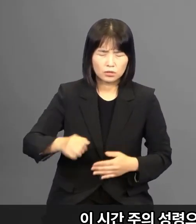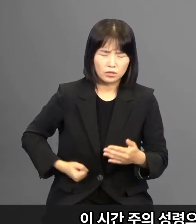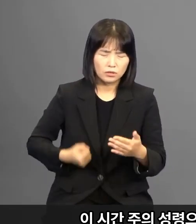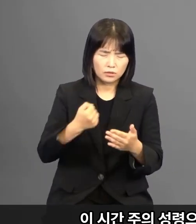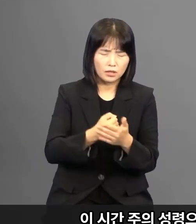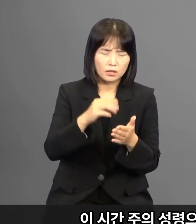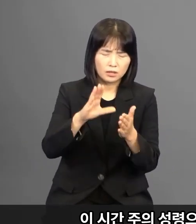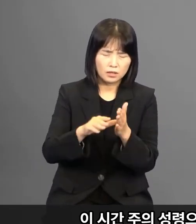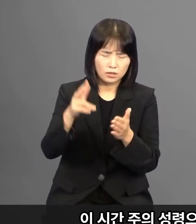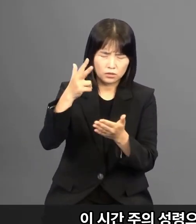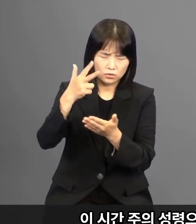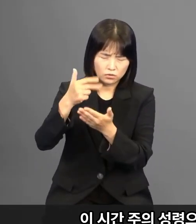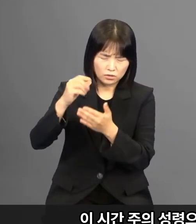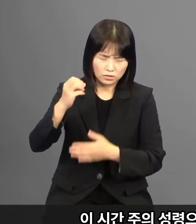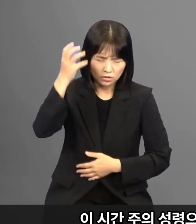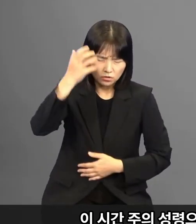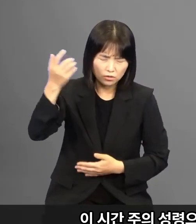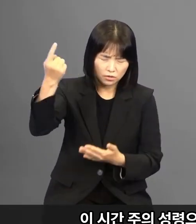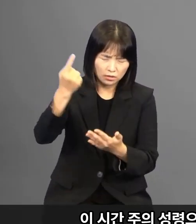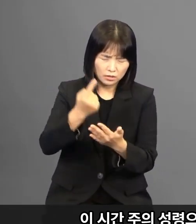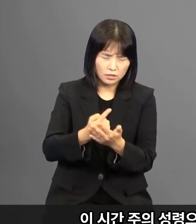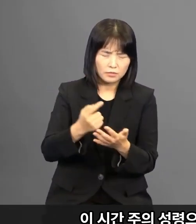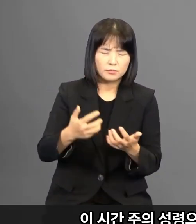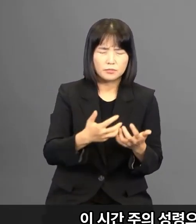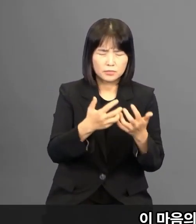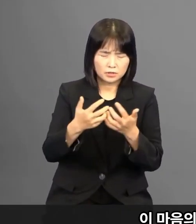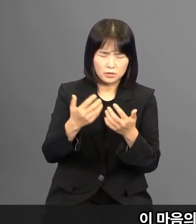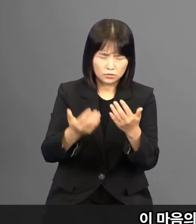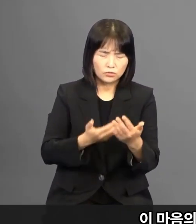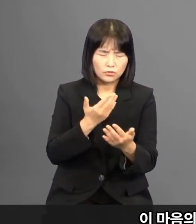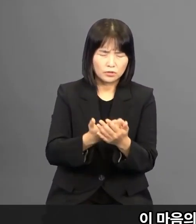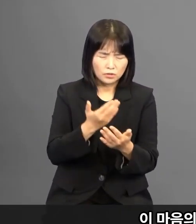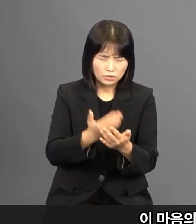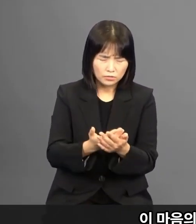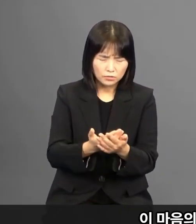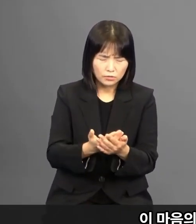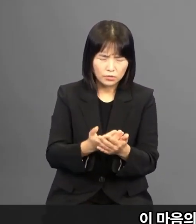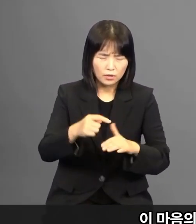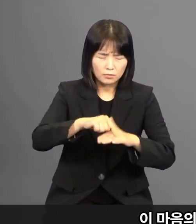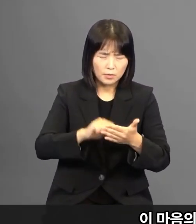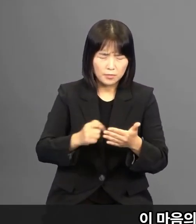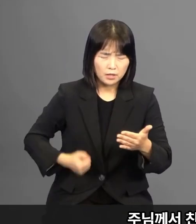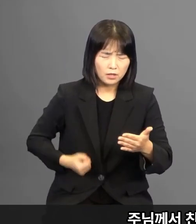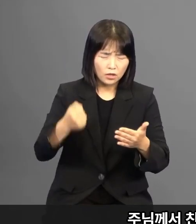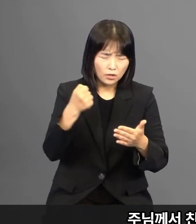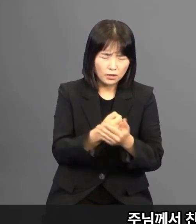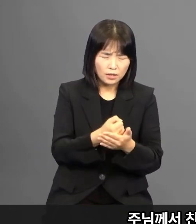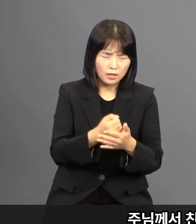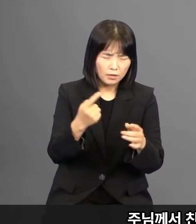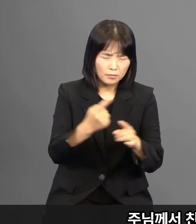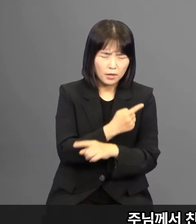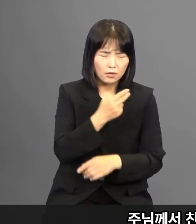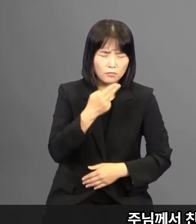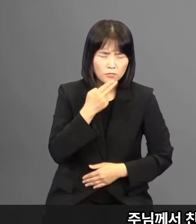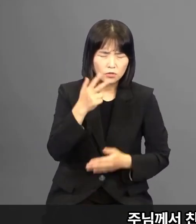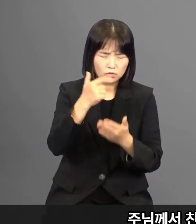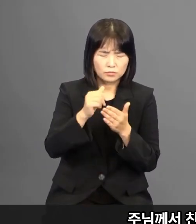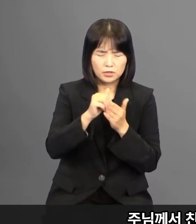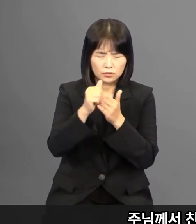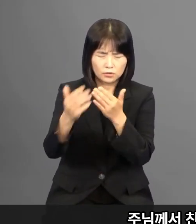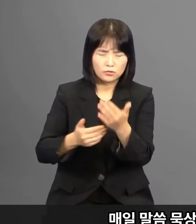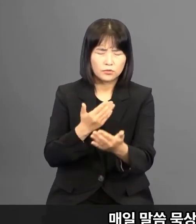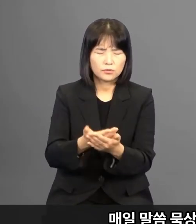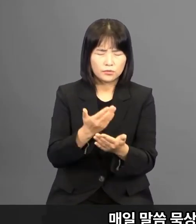주의 성령으로 임재해 주시고 인쳐 주시고 이 마음의 결단이 변하지 않도록 주님께서 친히 인도하여